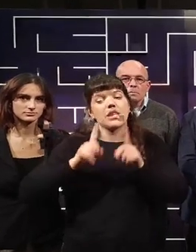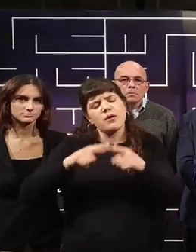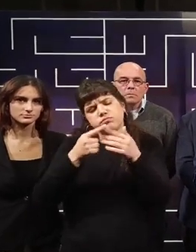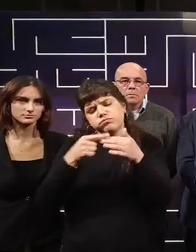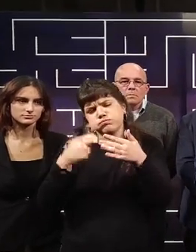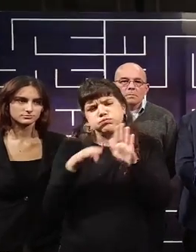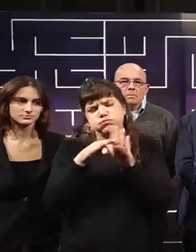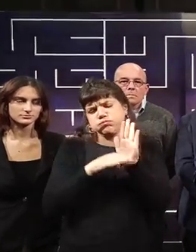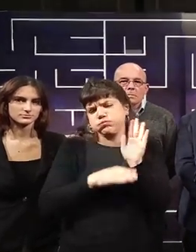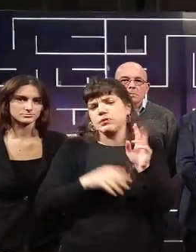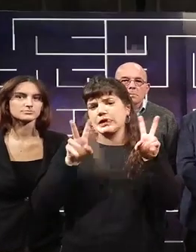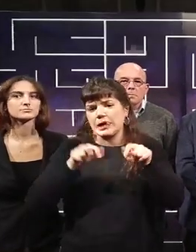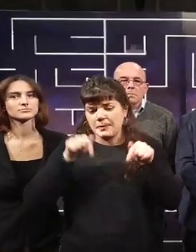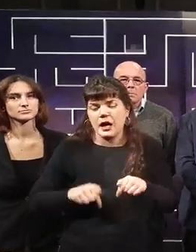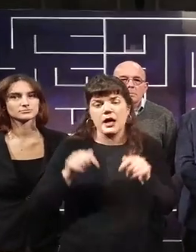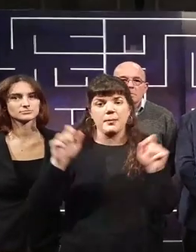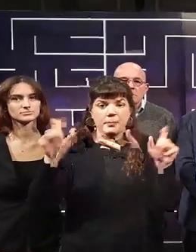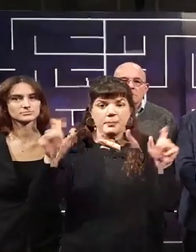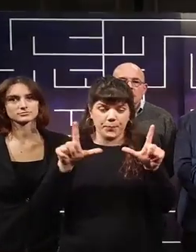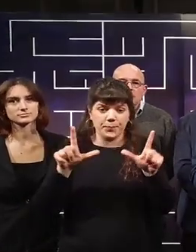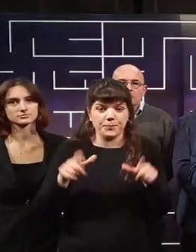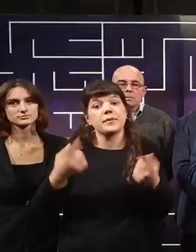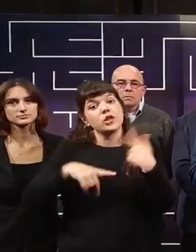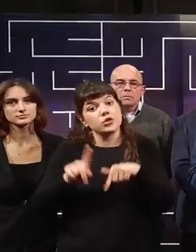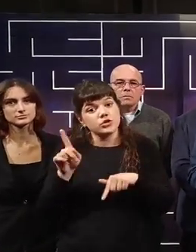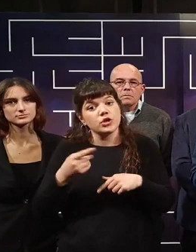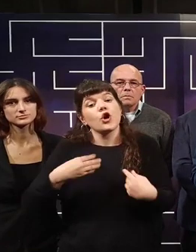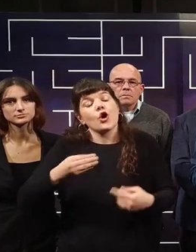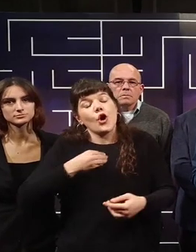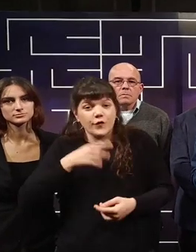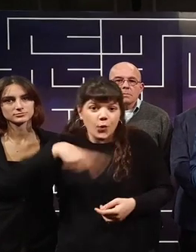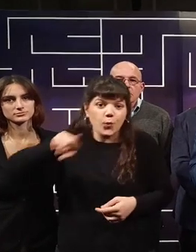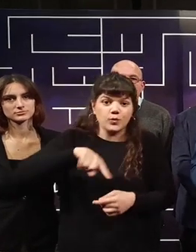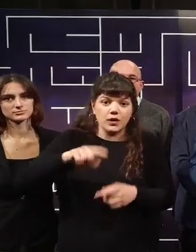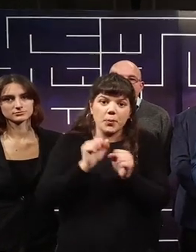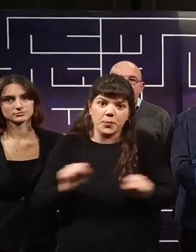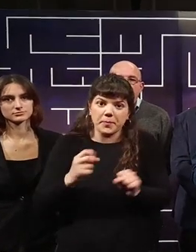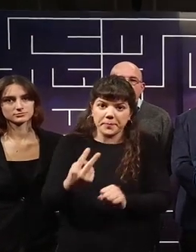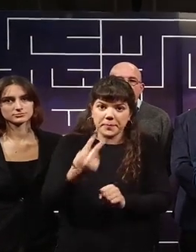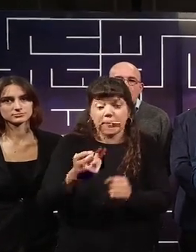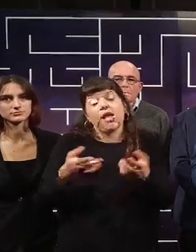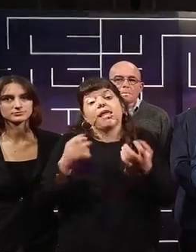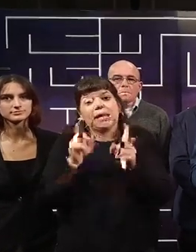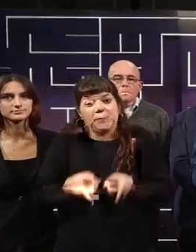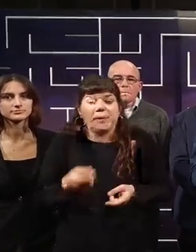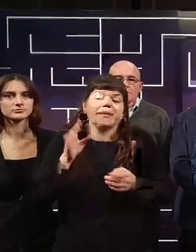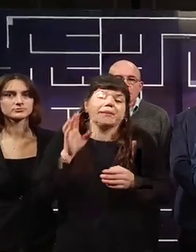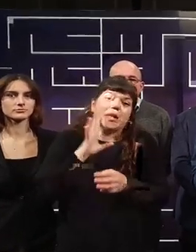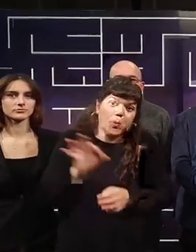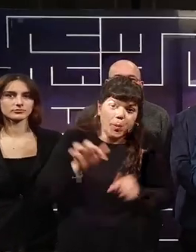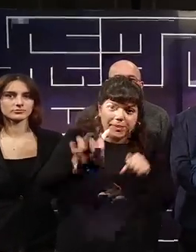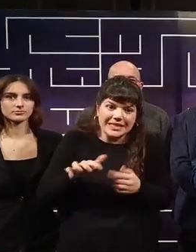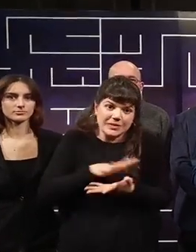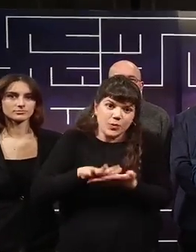cosas que tenemos preparadas para este programa Así que confiando en que todos y todas ustedes puedan disculparnos por este problema que estamos